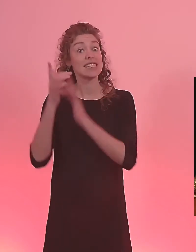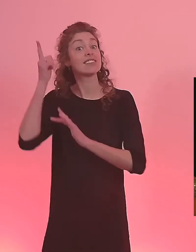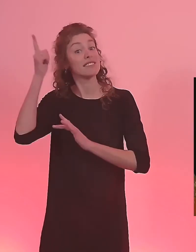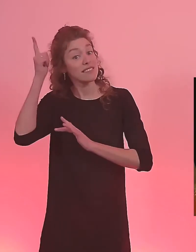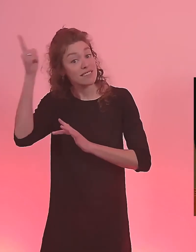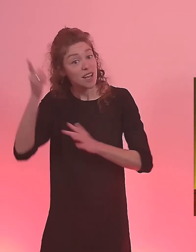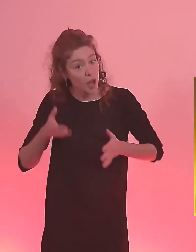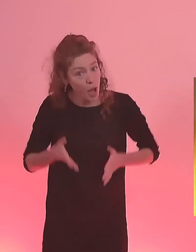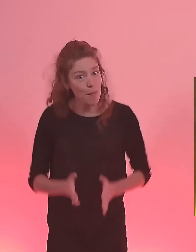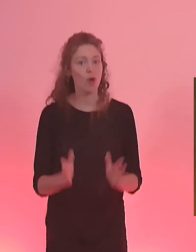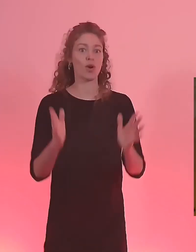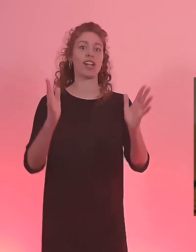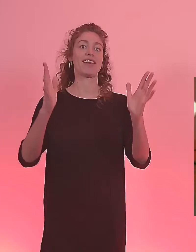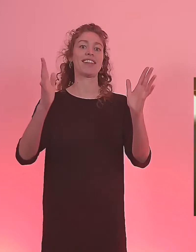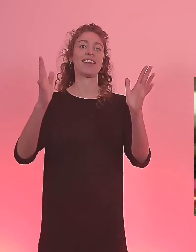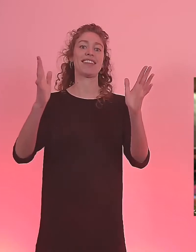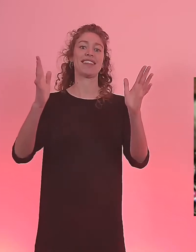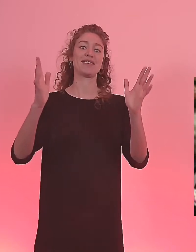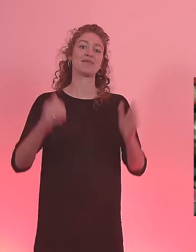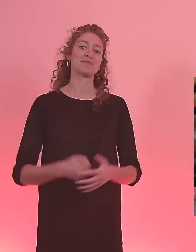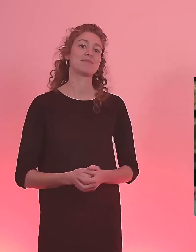we!